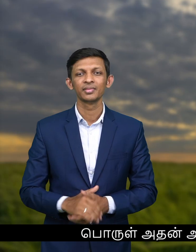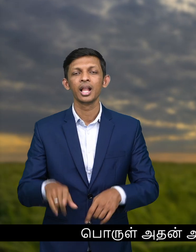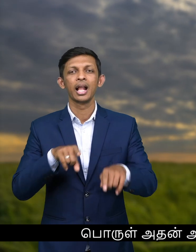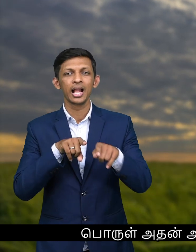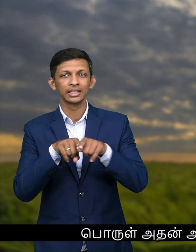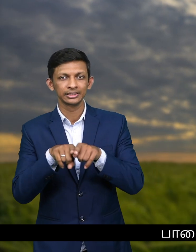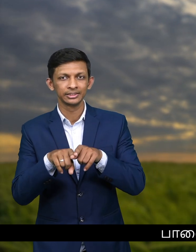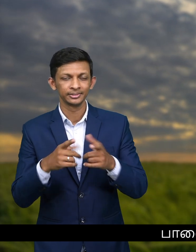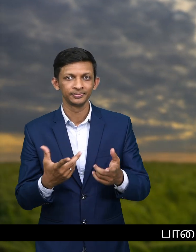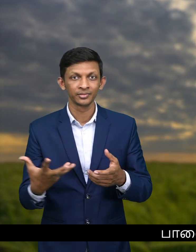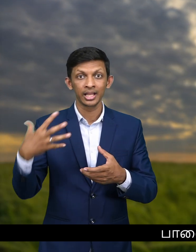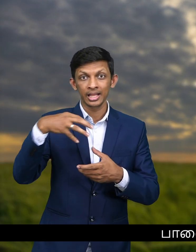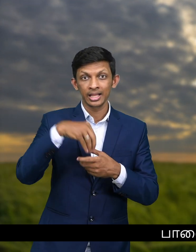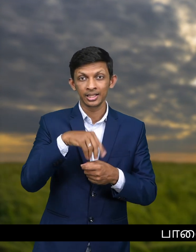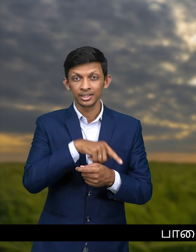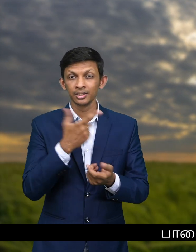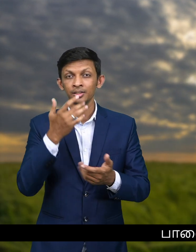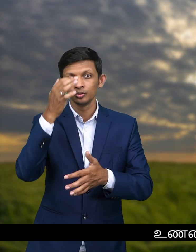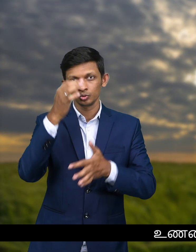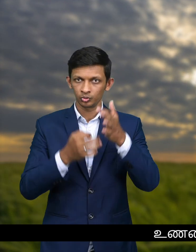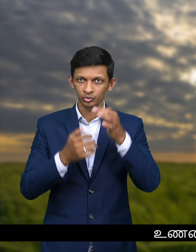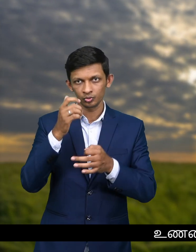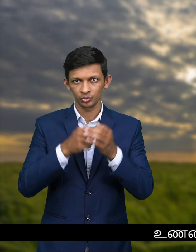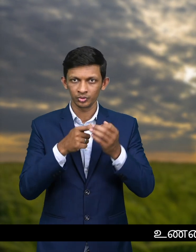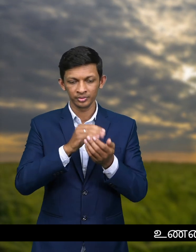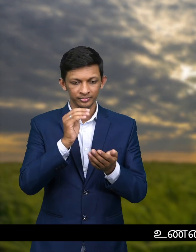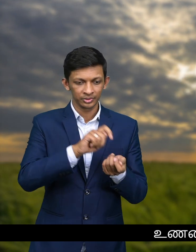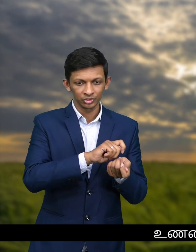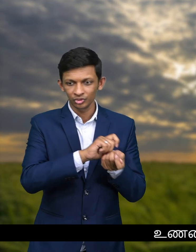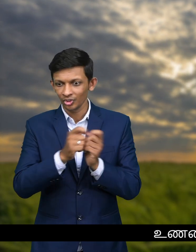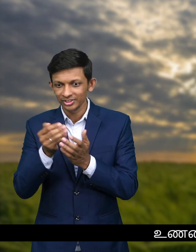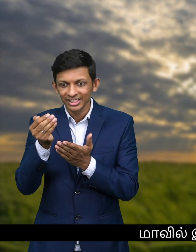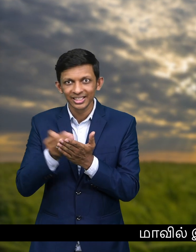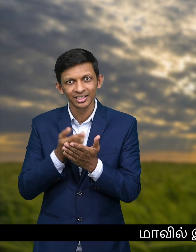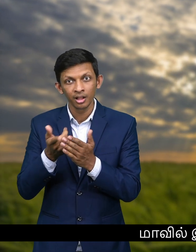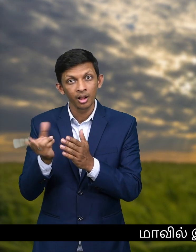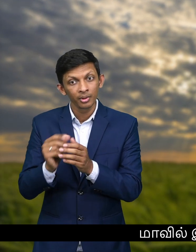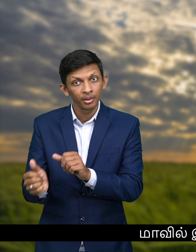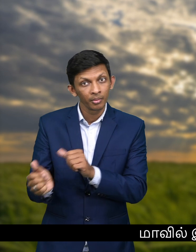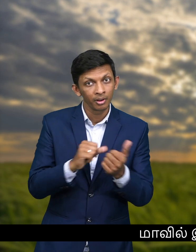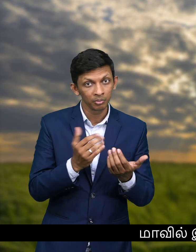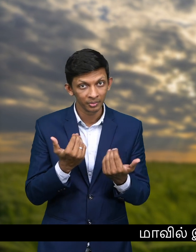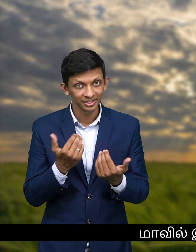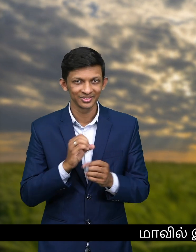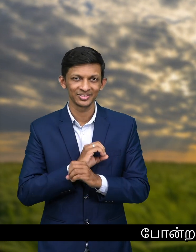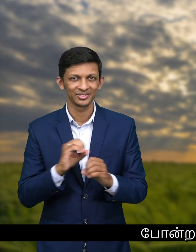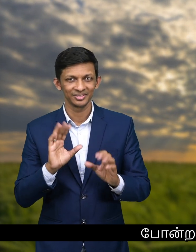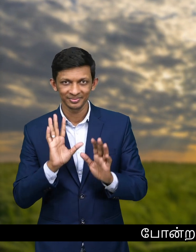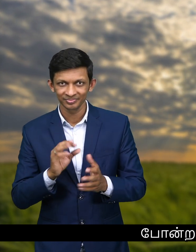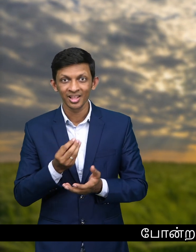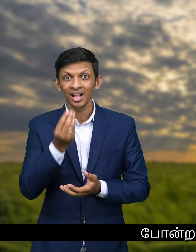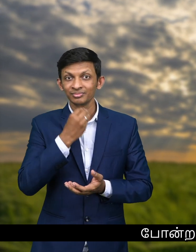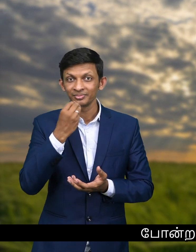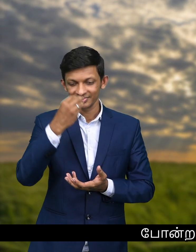முடியாது. பாலை தயிராக மாற்றுவது, உணவை ஜீரணிப்பது மற்றும் மாவில் இருந்து இட்லி தயாரிப்பது